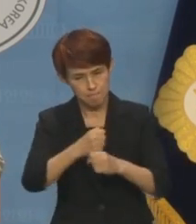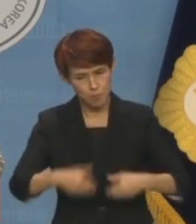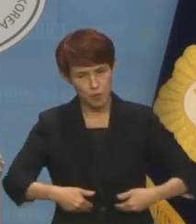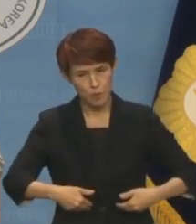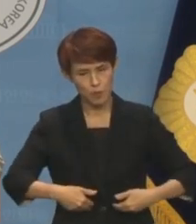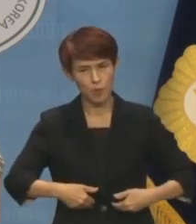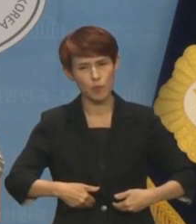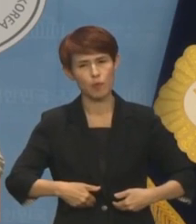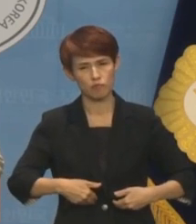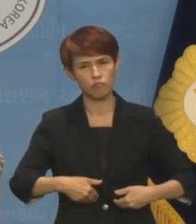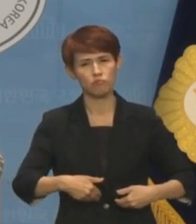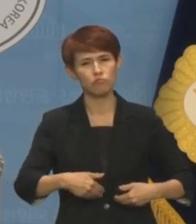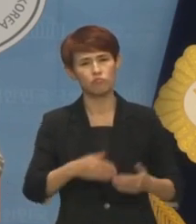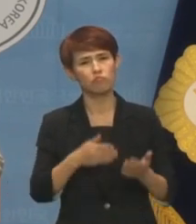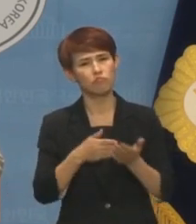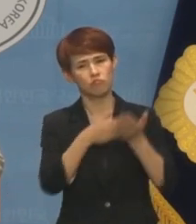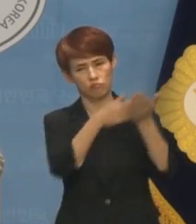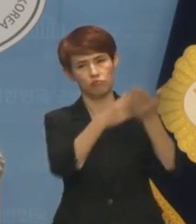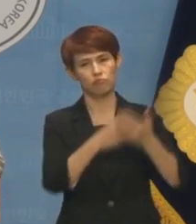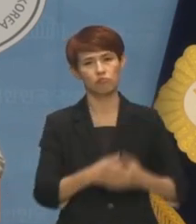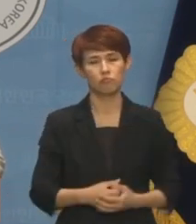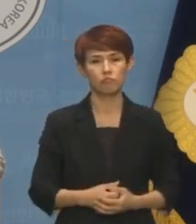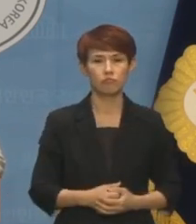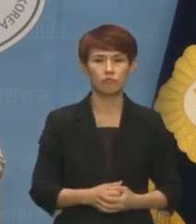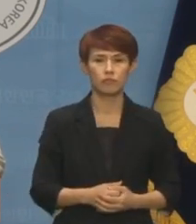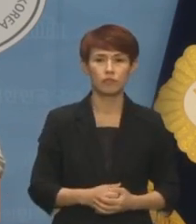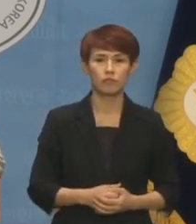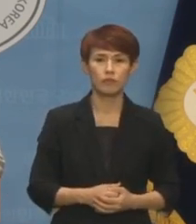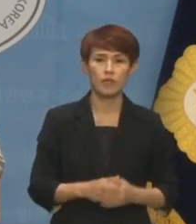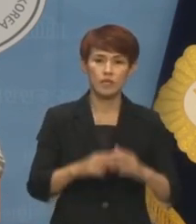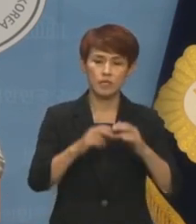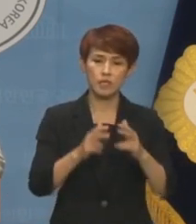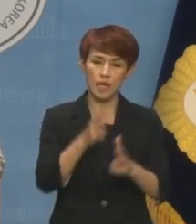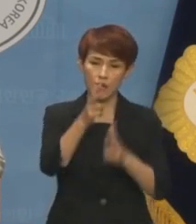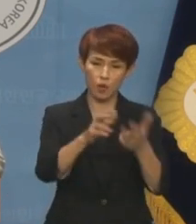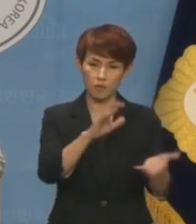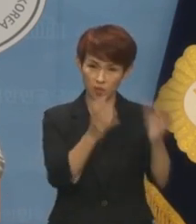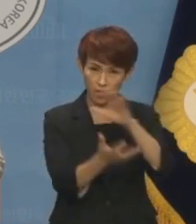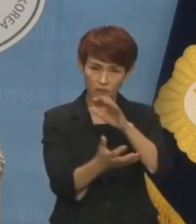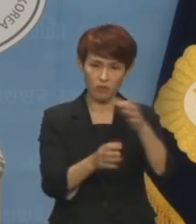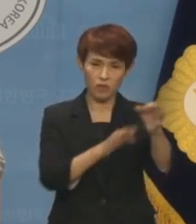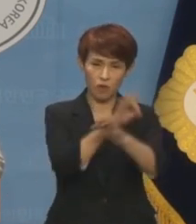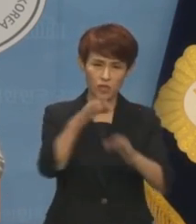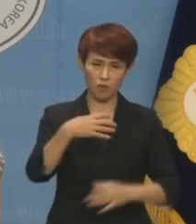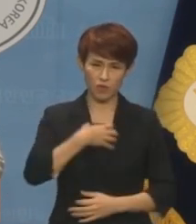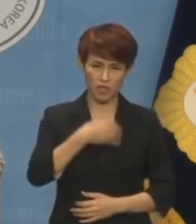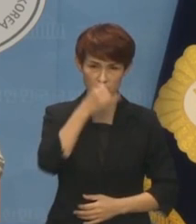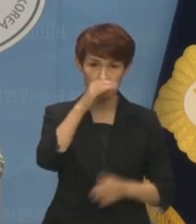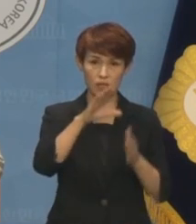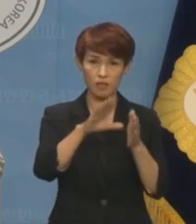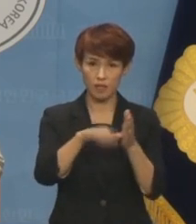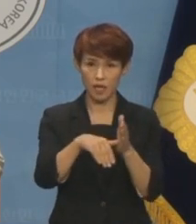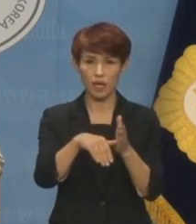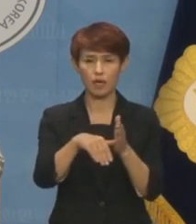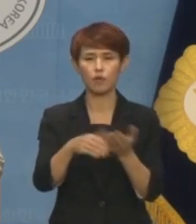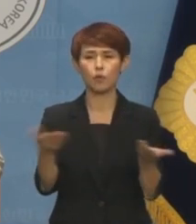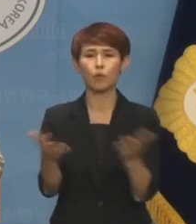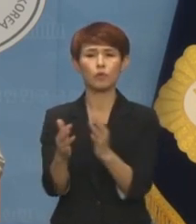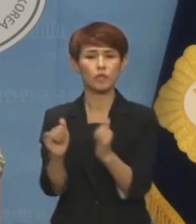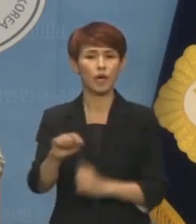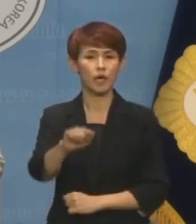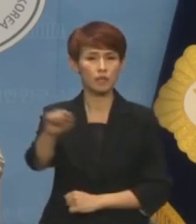한다는 아주 단순 명료한 요구입니다. 산업 전환기, 경제위기가 몰아쳤을 때 언제나